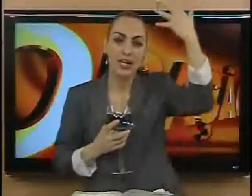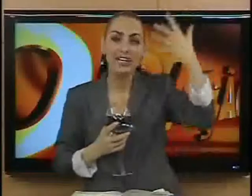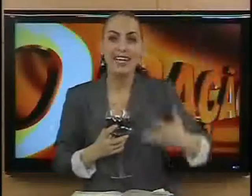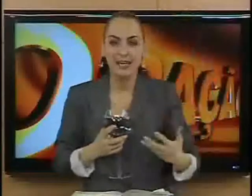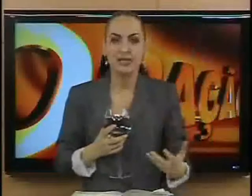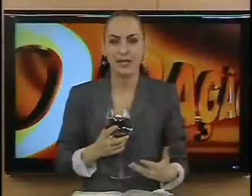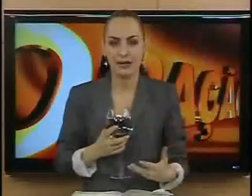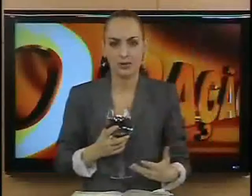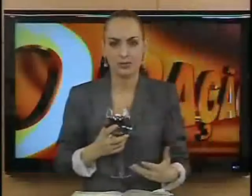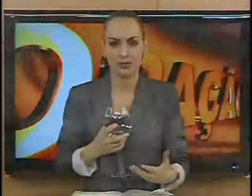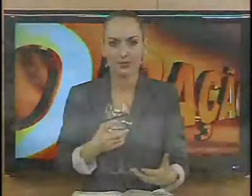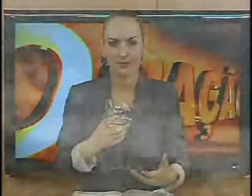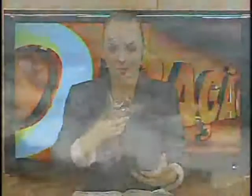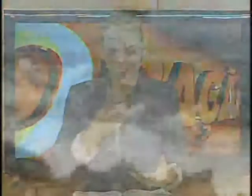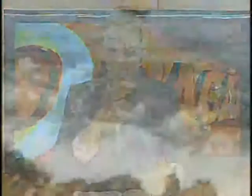e revelado.